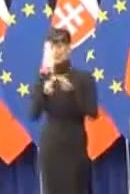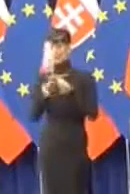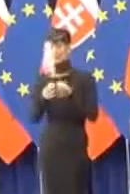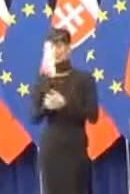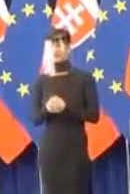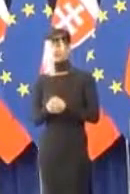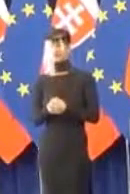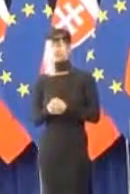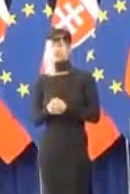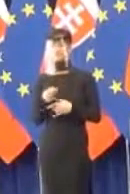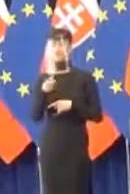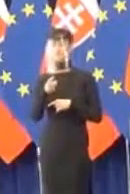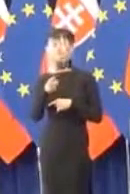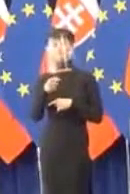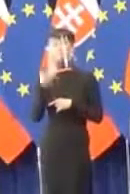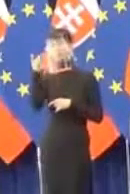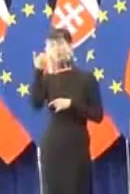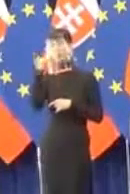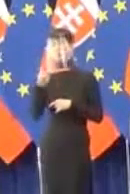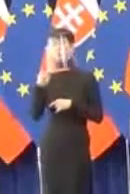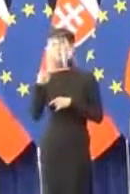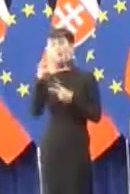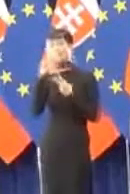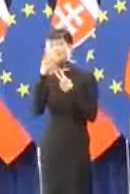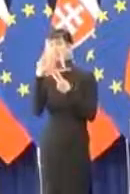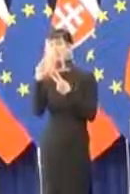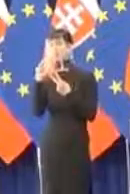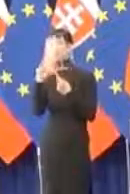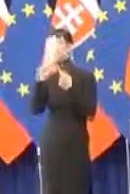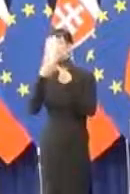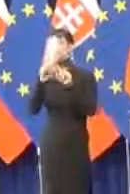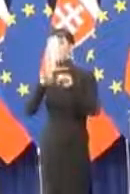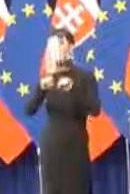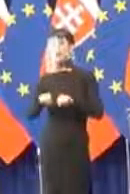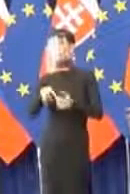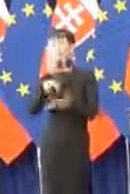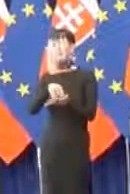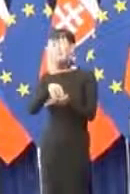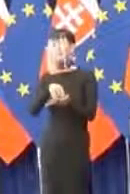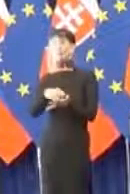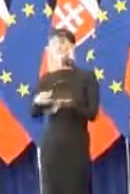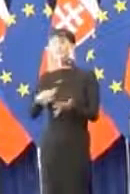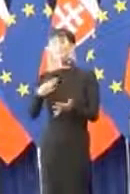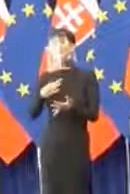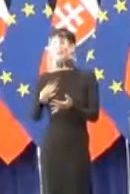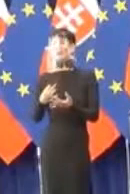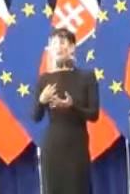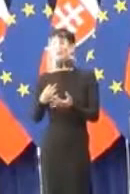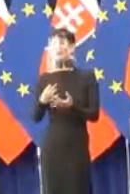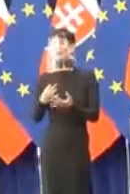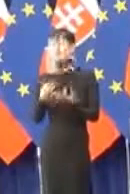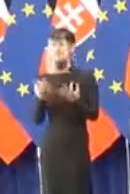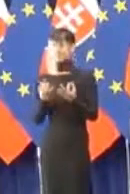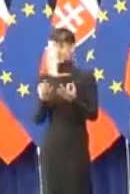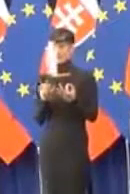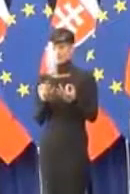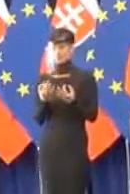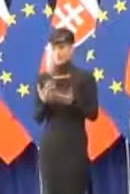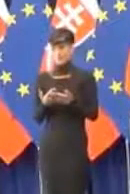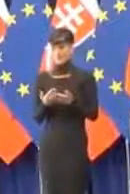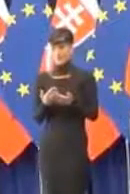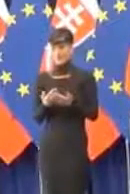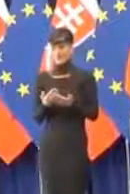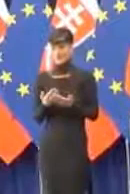ľudí na zdravie bankového, slovenského bankového sektora je v podstate dnešná tlačovka. Ak by sme nemali zdravé